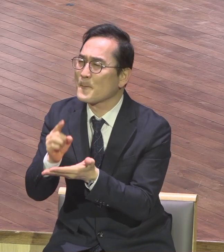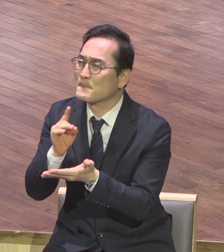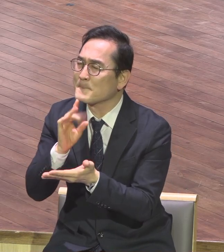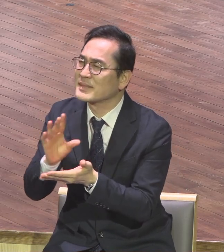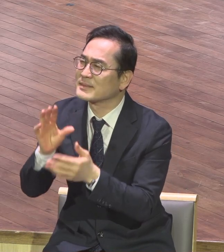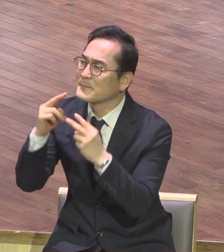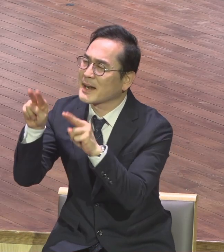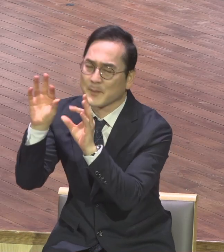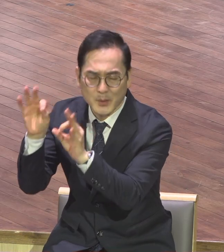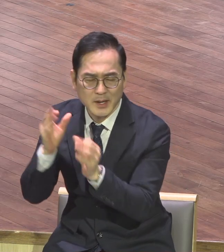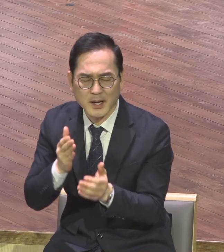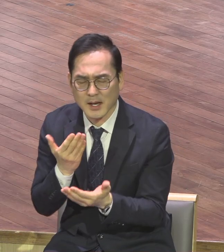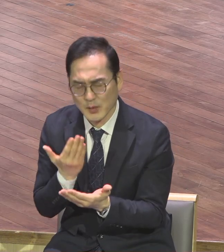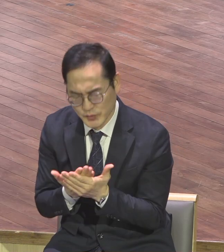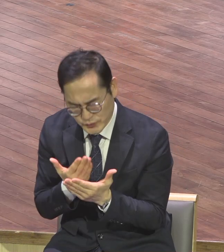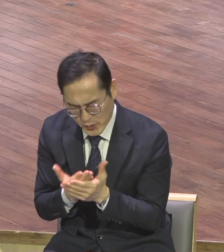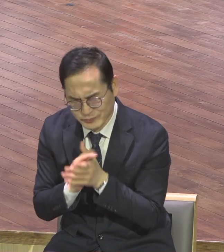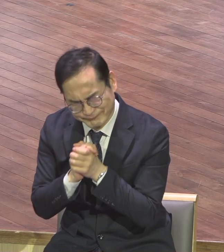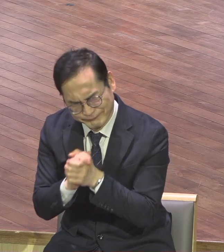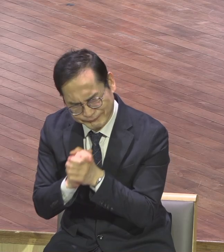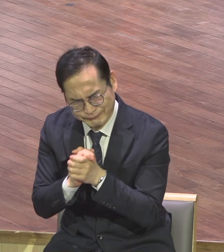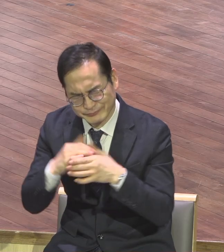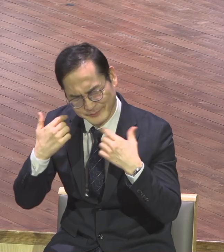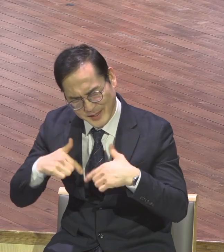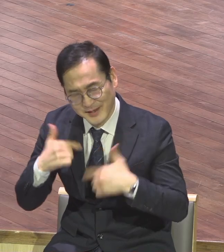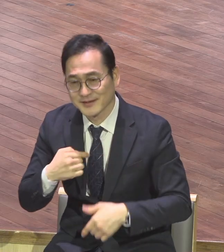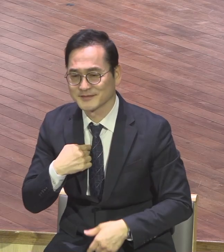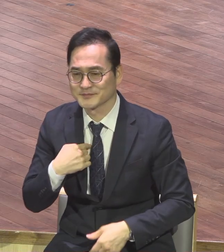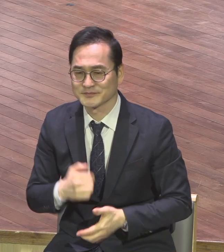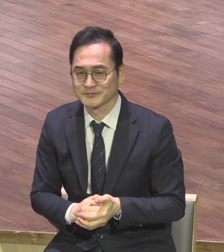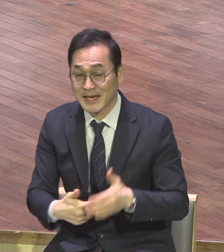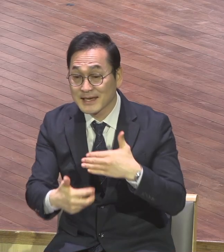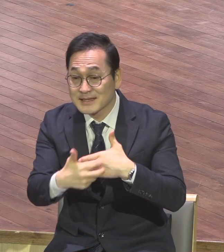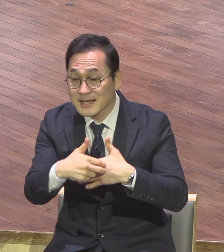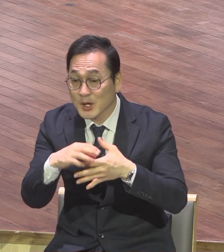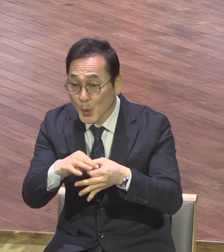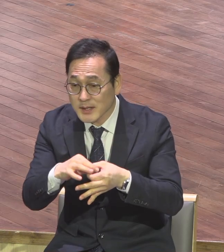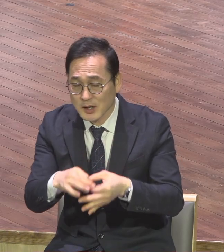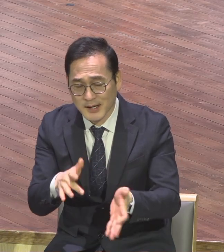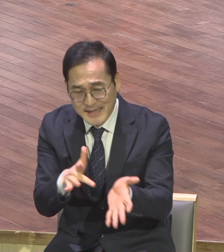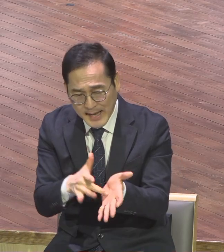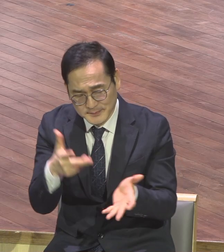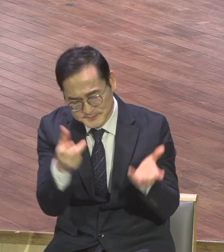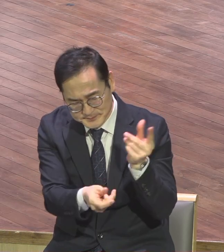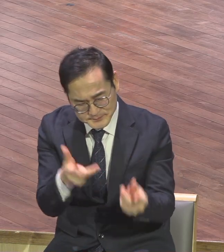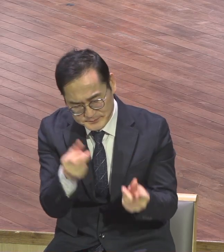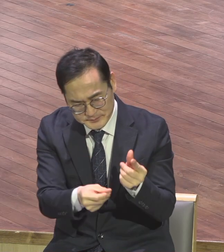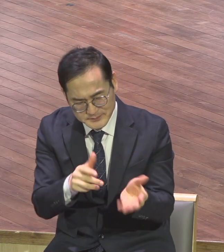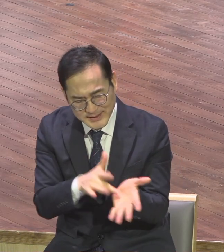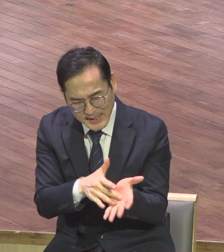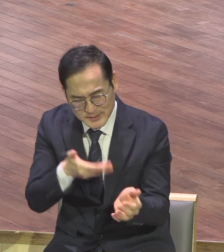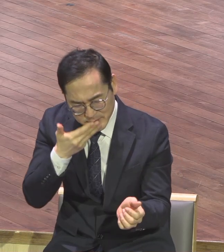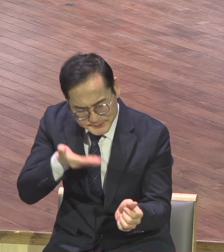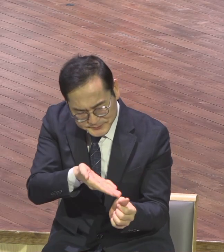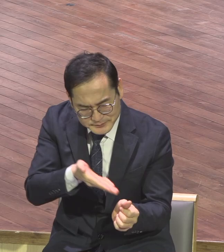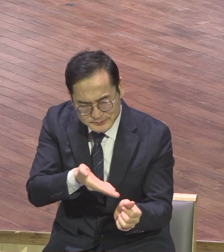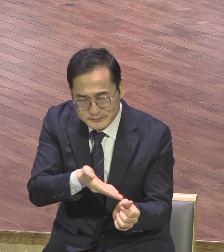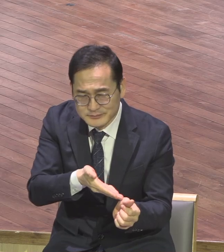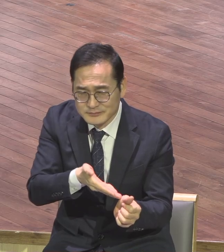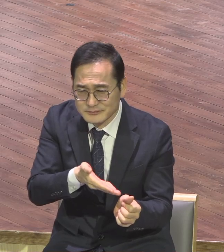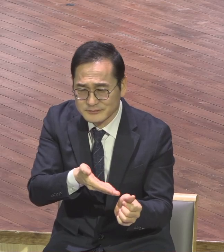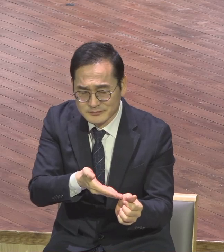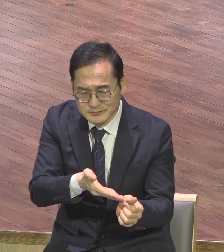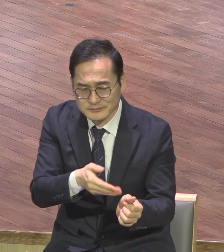하여 주옵소서. 예수 그리스도가 의사를 통하여, 약을 통하여, 여러 가지 방법을 통하여 예수